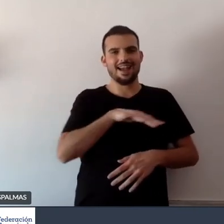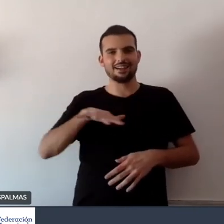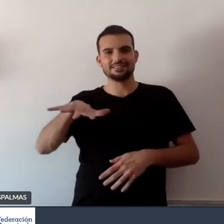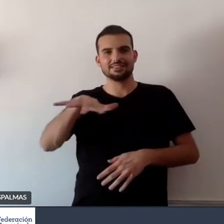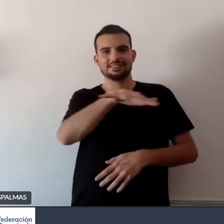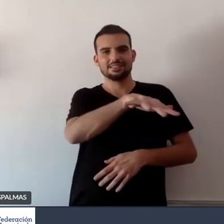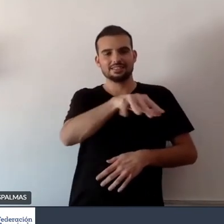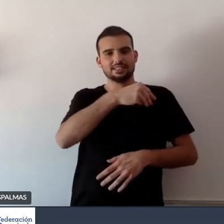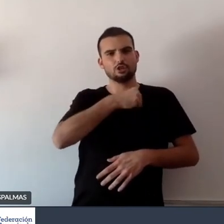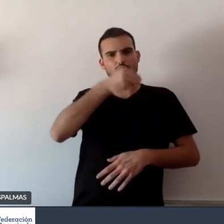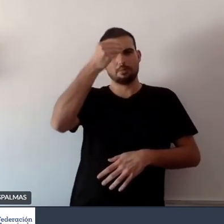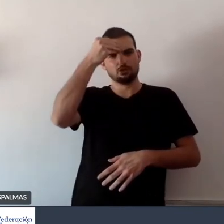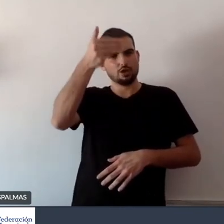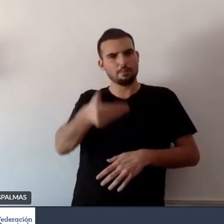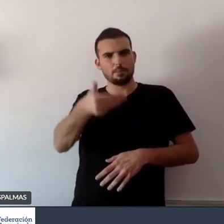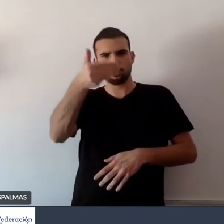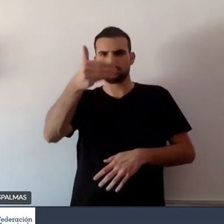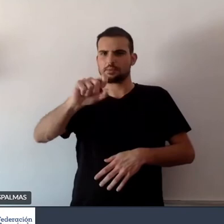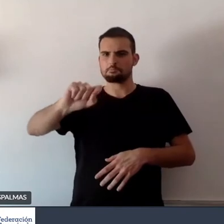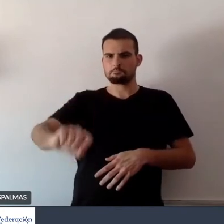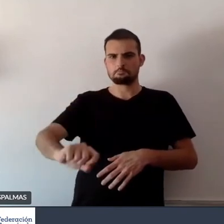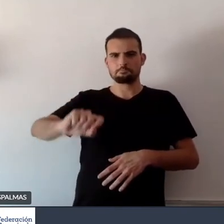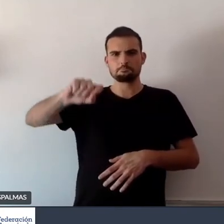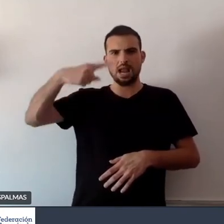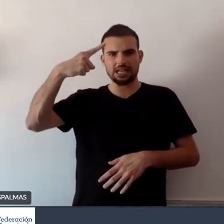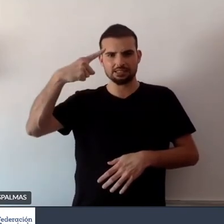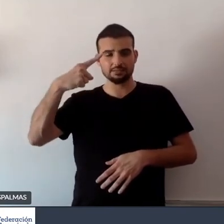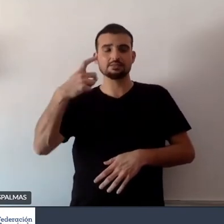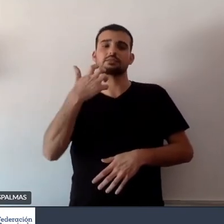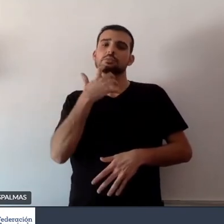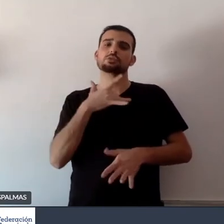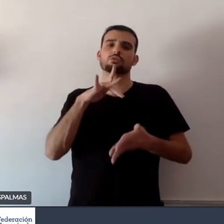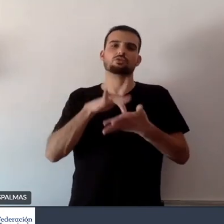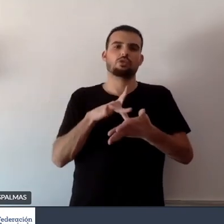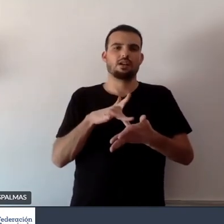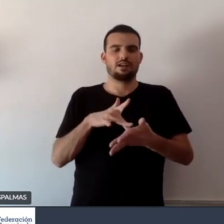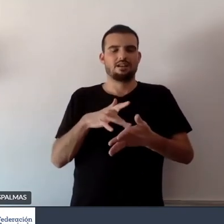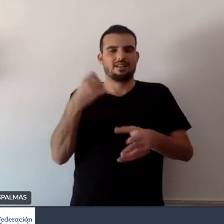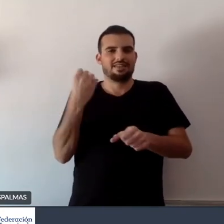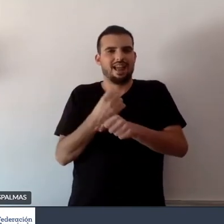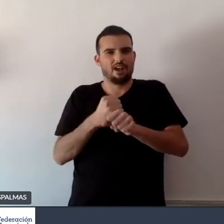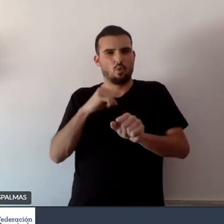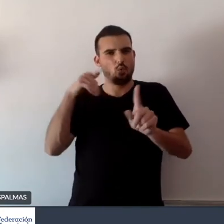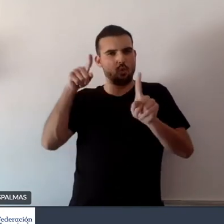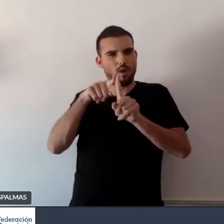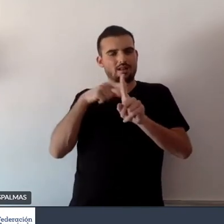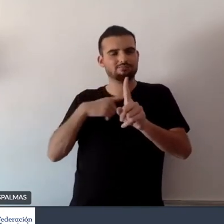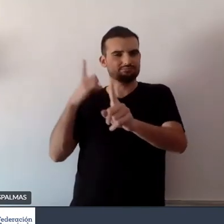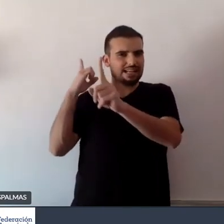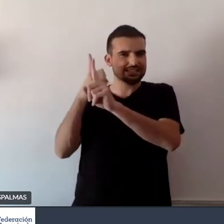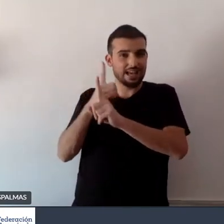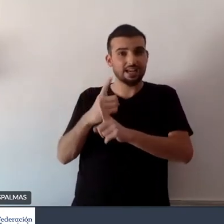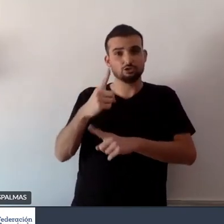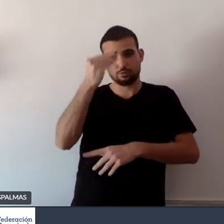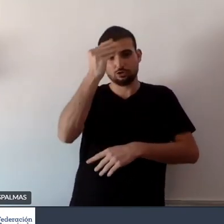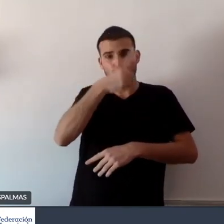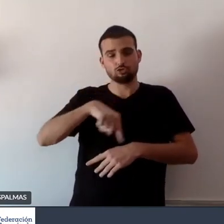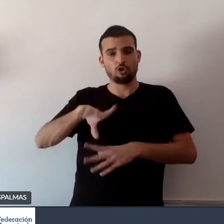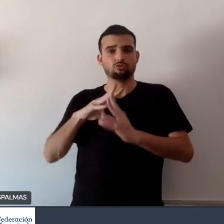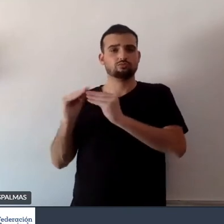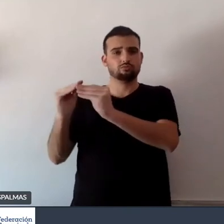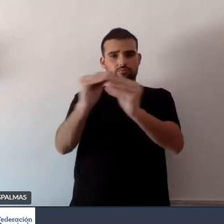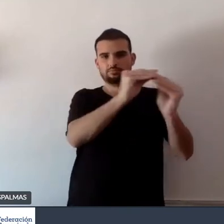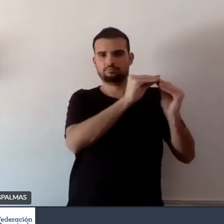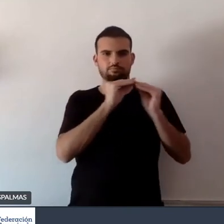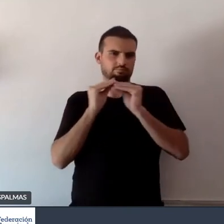determino como más importantes a la hora de trabajar el ataque, ¿no? Creo que casi todos coincidiremos y son las que todo el